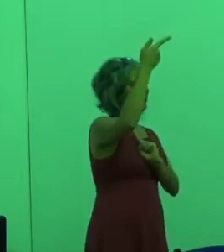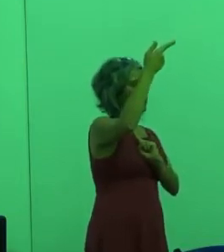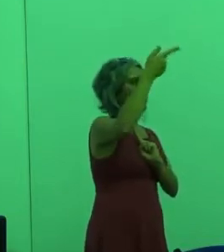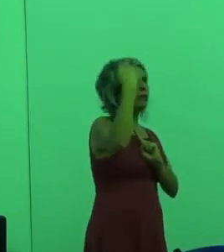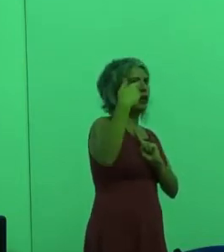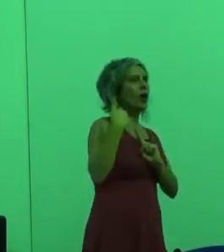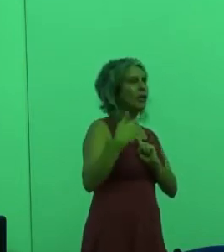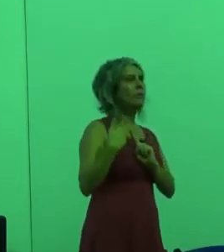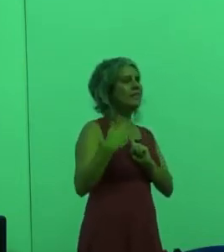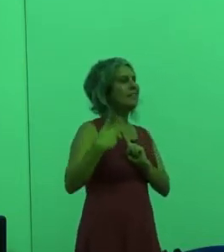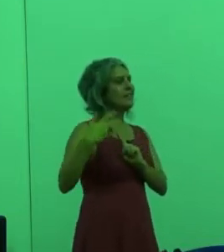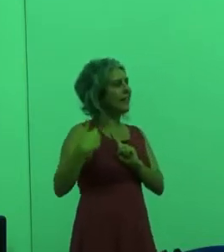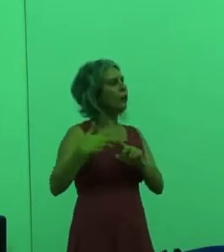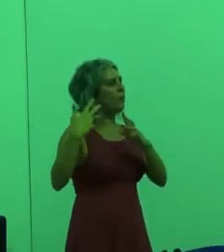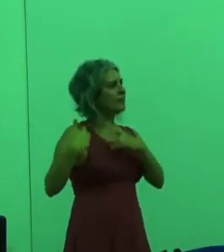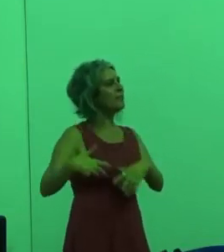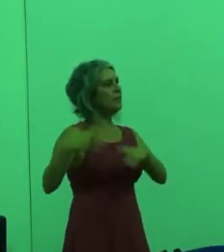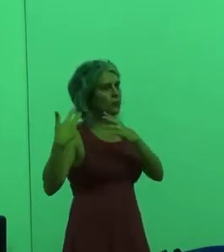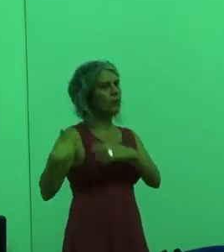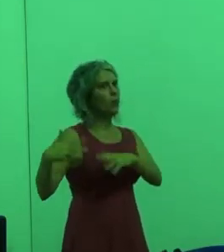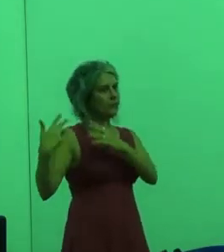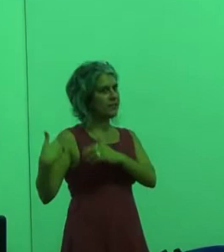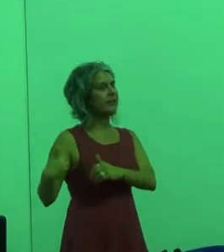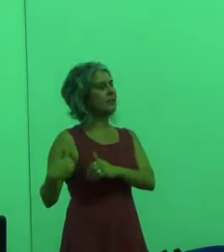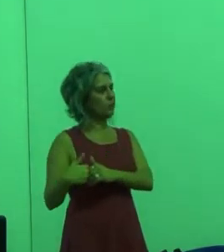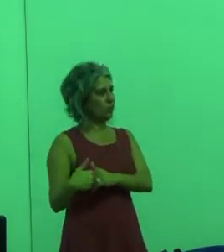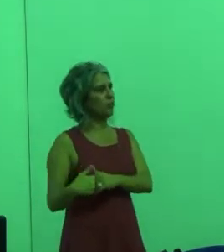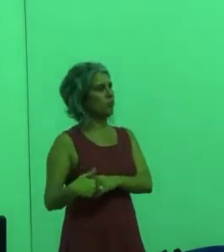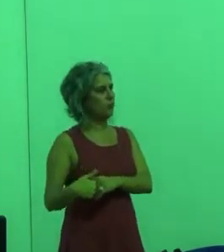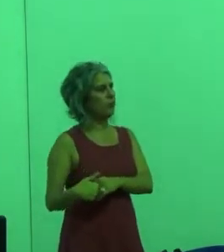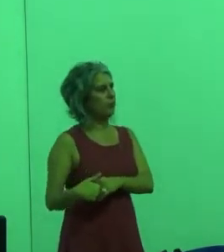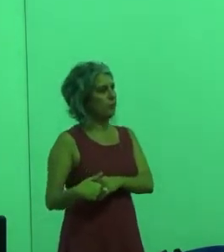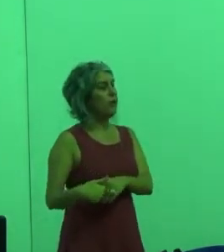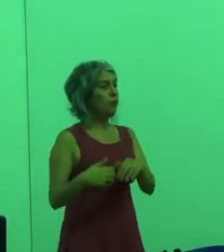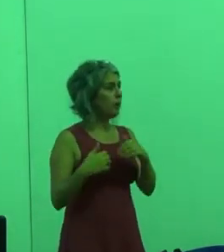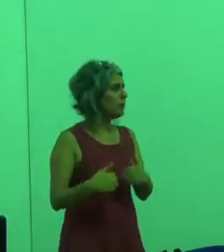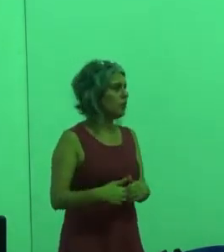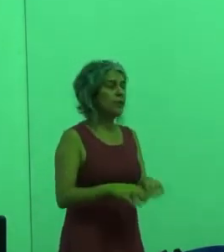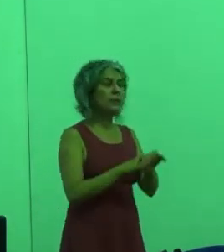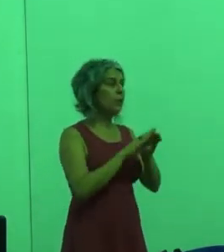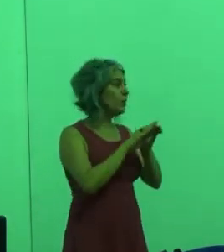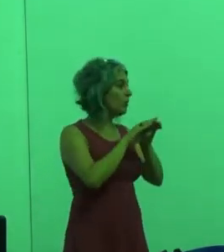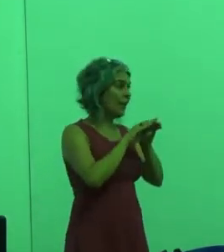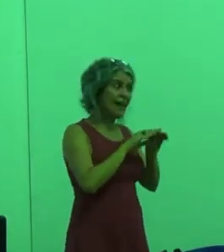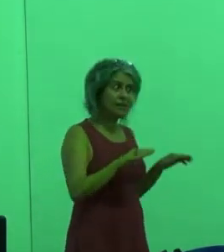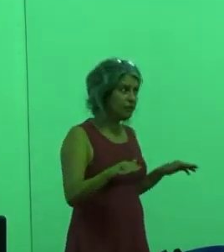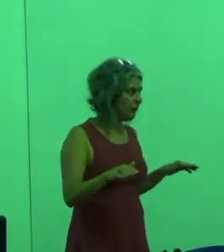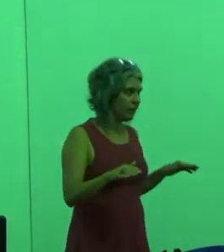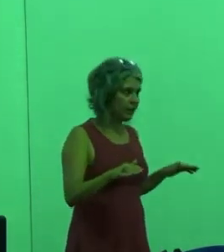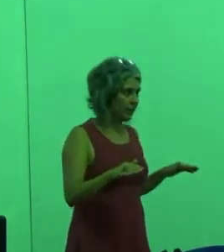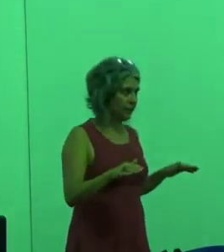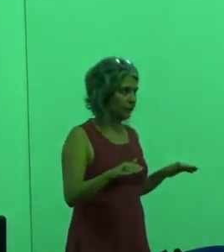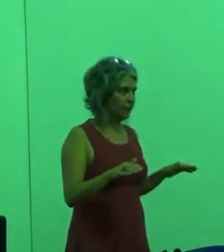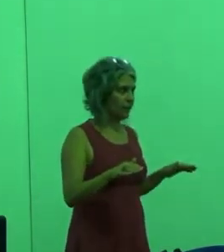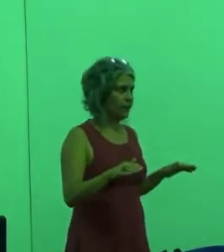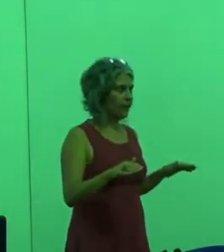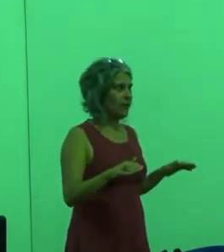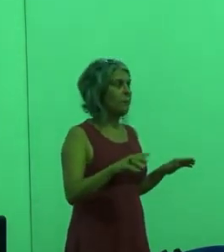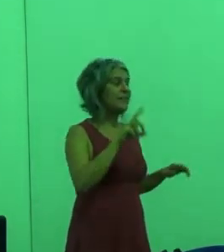quero que olhem para esse selo pensando em coisas desse tipo. Vou repetir, não acho que há nada de fake nisso. Mas quem